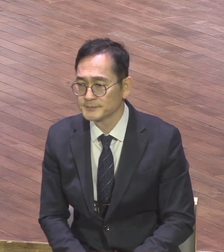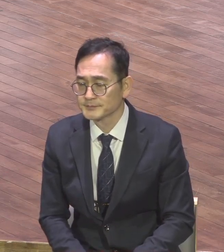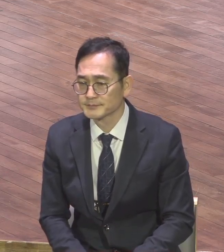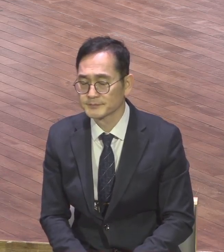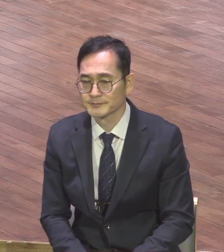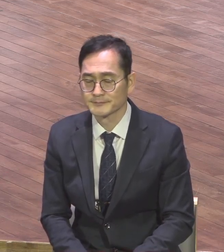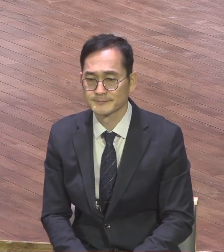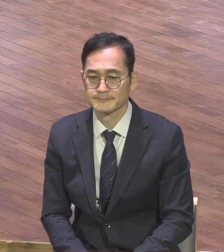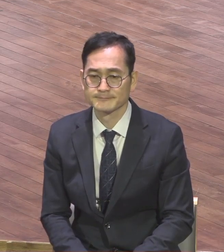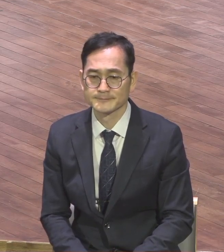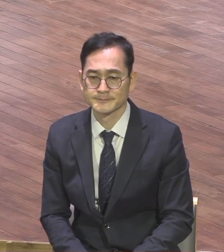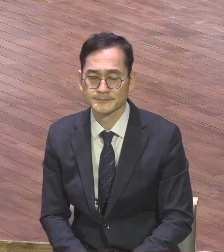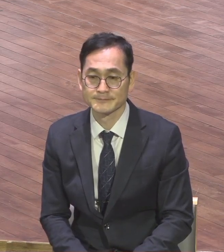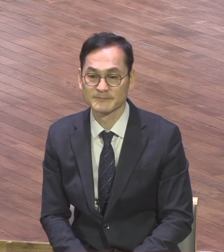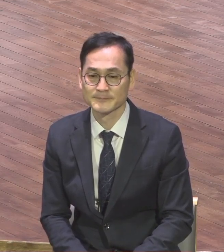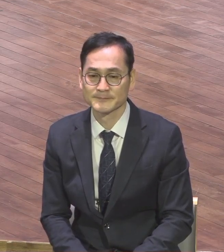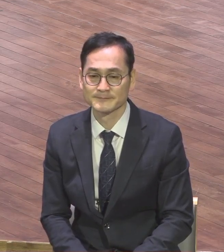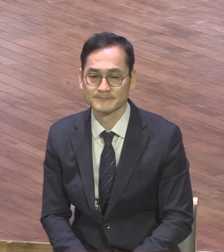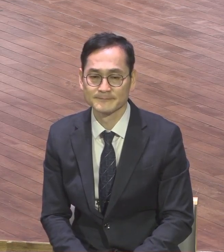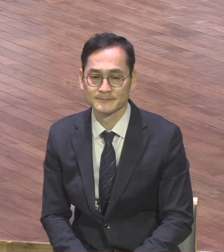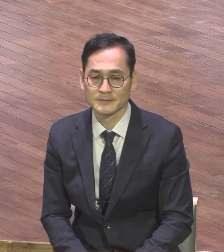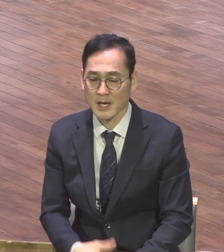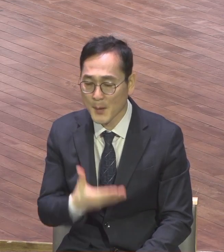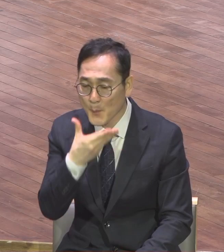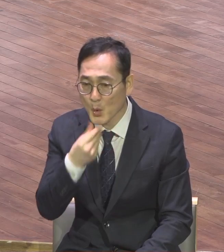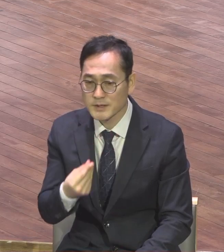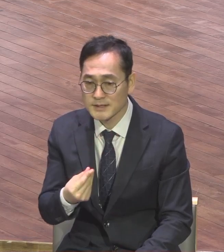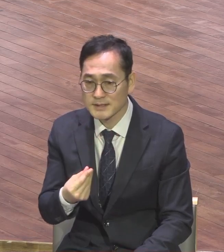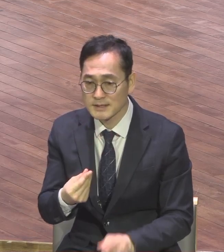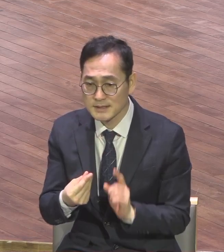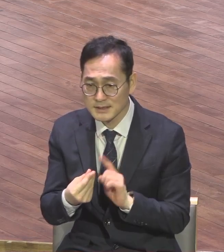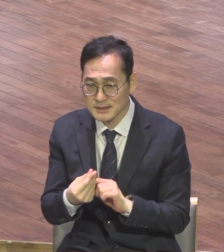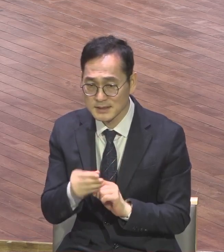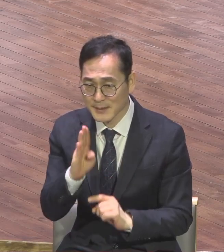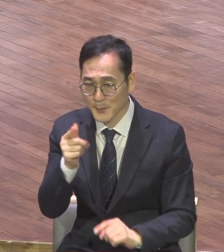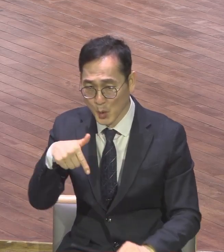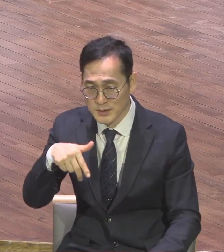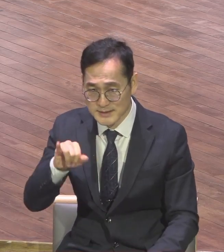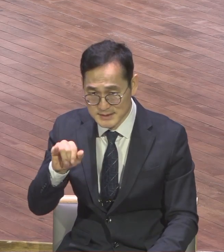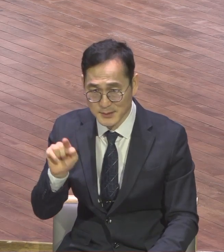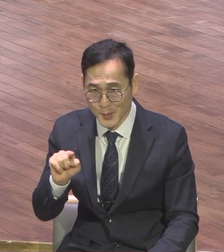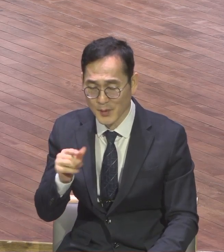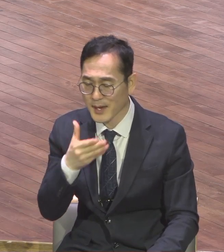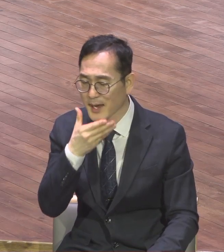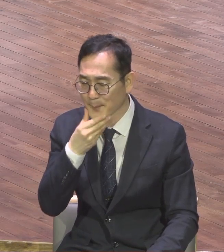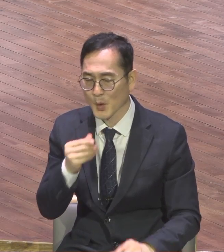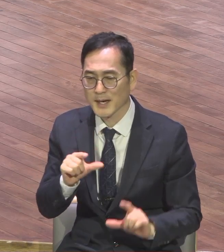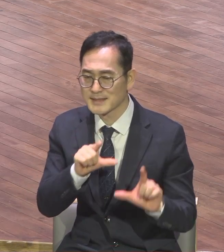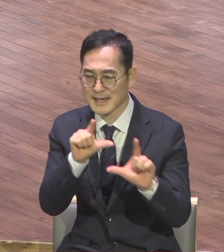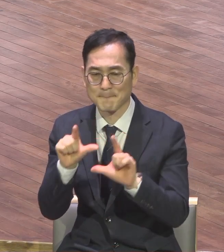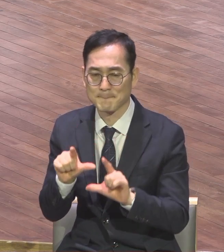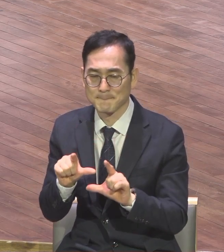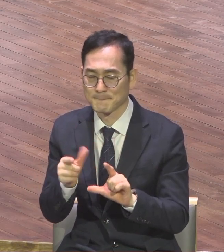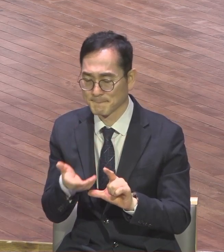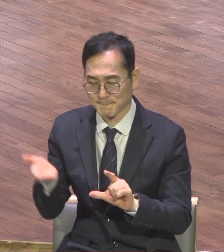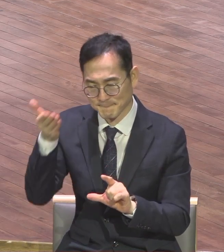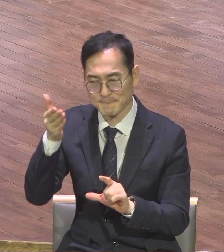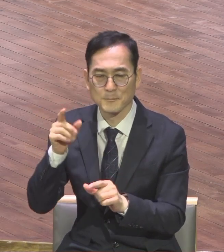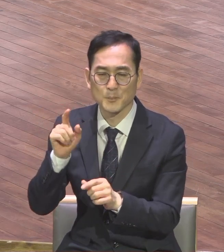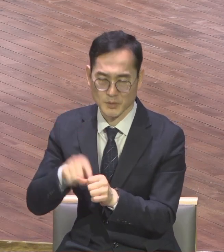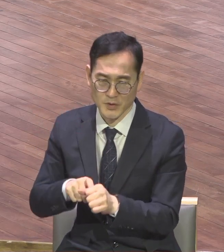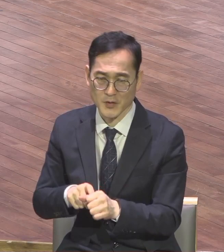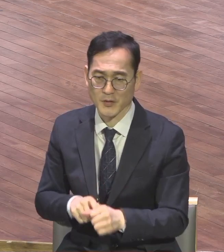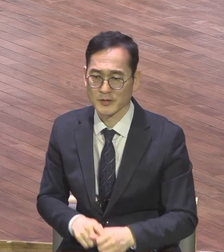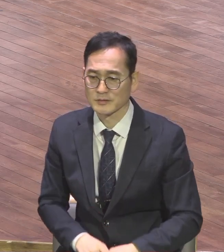복지의 문화적 뜻이 뭐요? 행복한 삶이란 뜻이죠. 하나님 만나지 못하면 행복할 수 없습니다. 아무리 행복하세요,